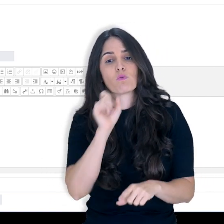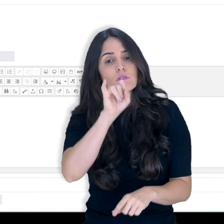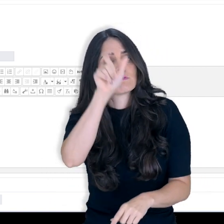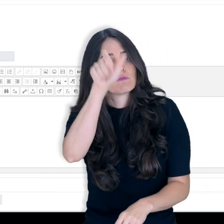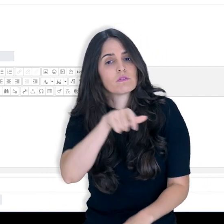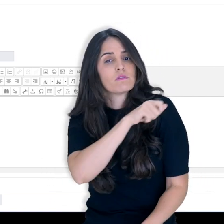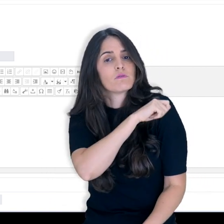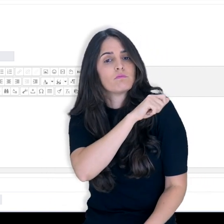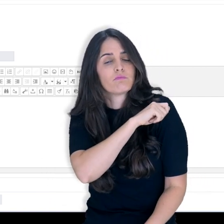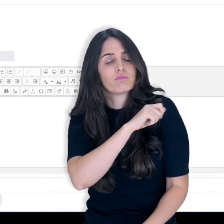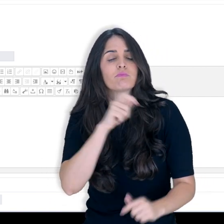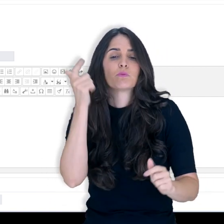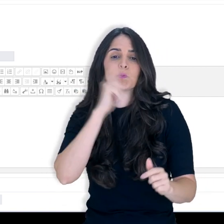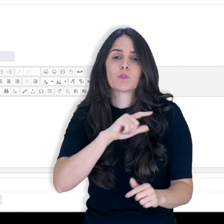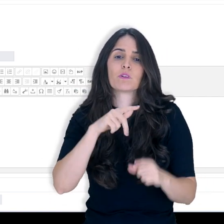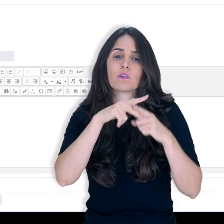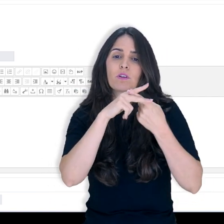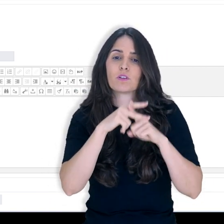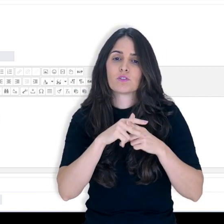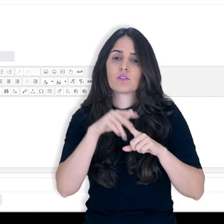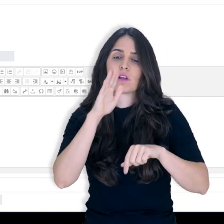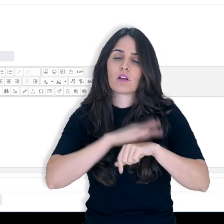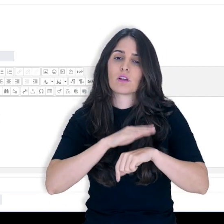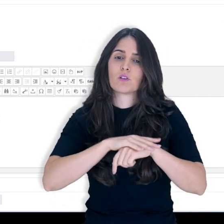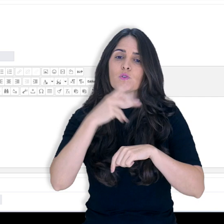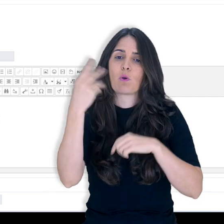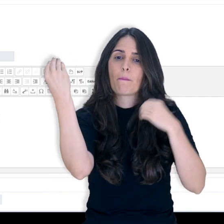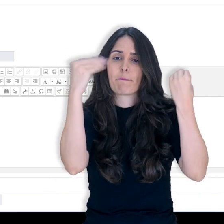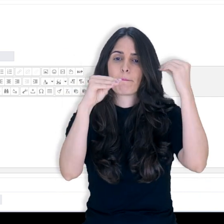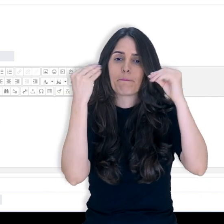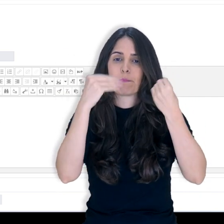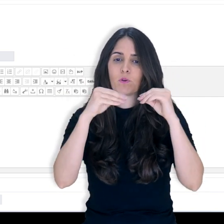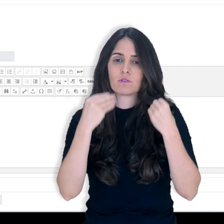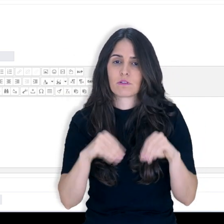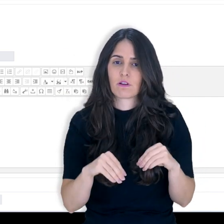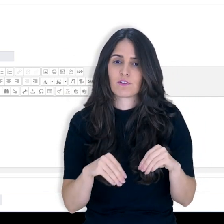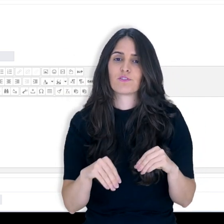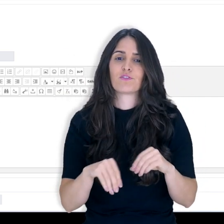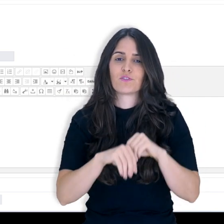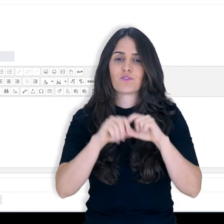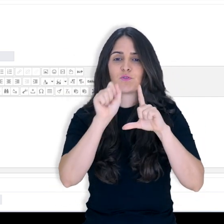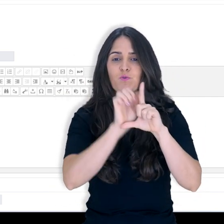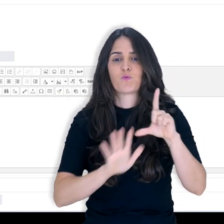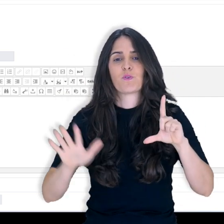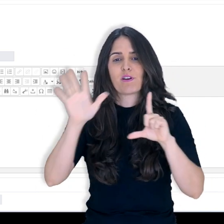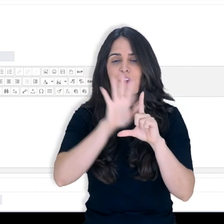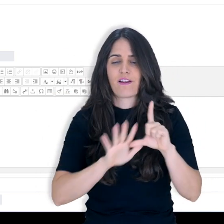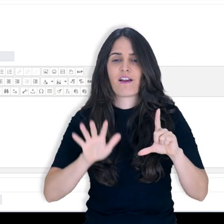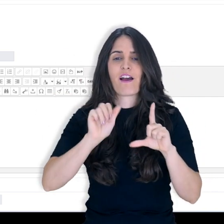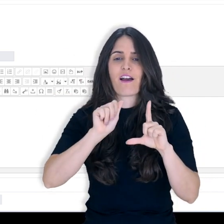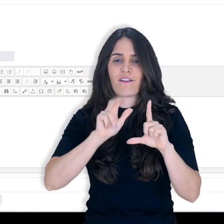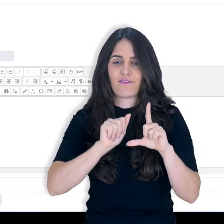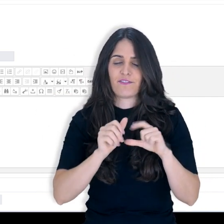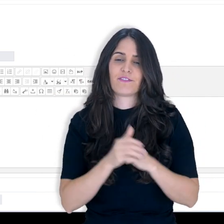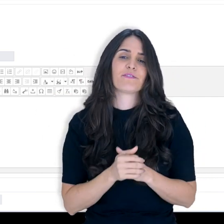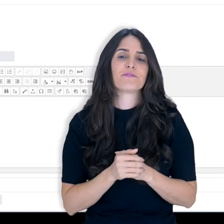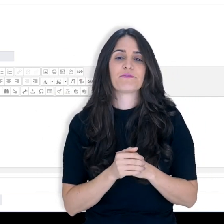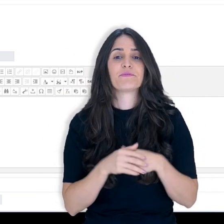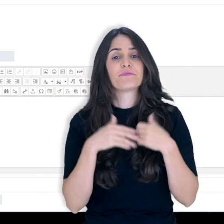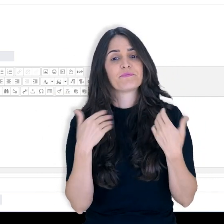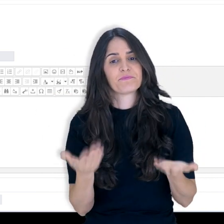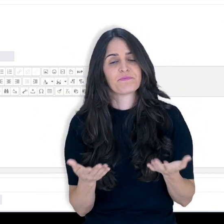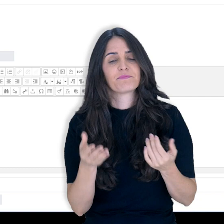um estudante para que você Edite aí as suas postagens e atividades no ambiente virtual Então vamos lá